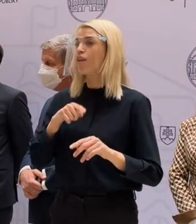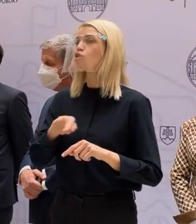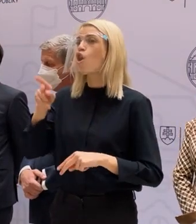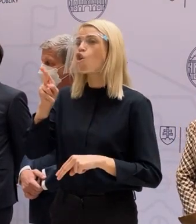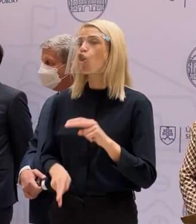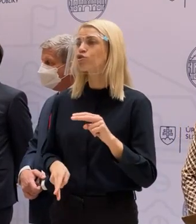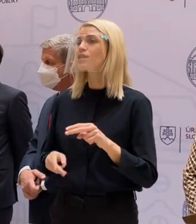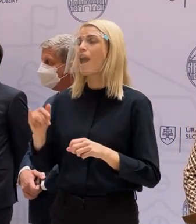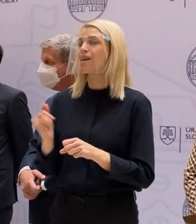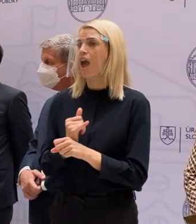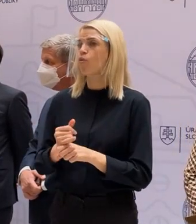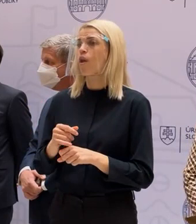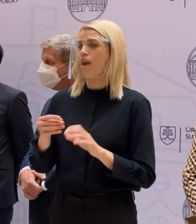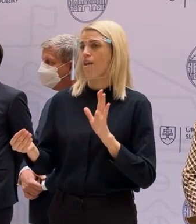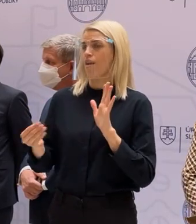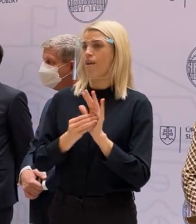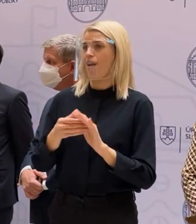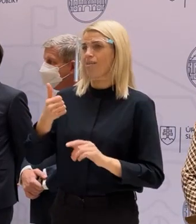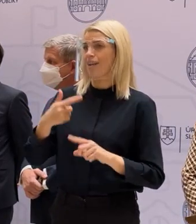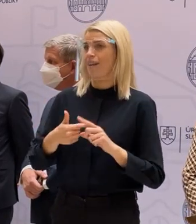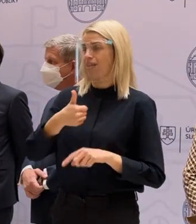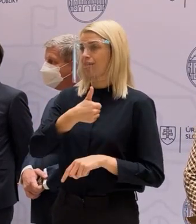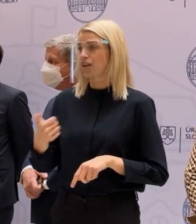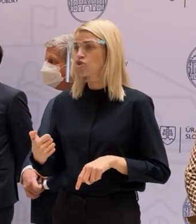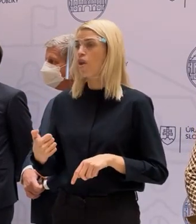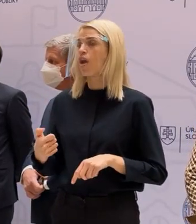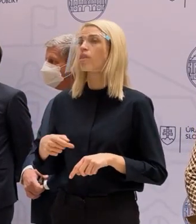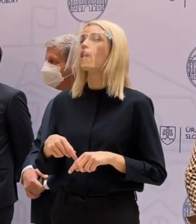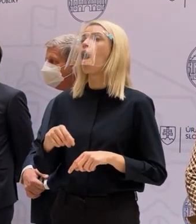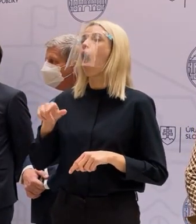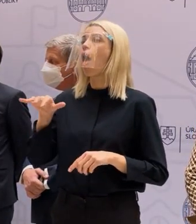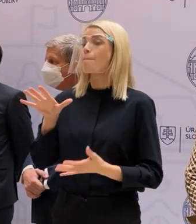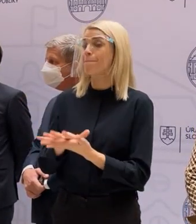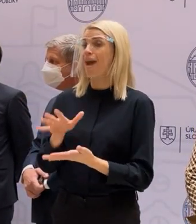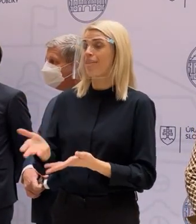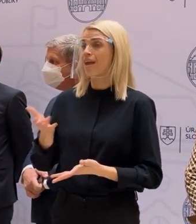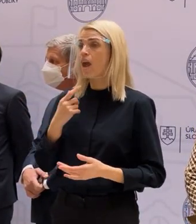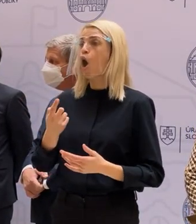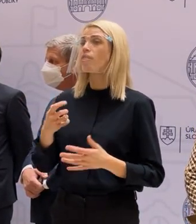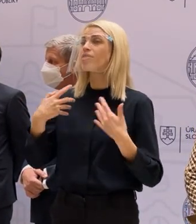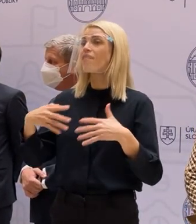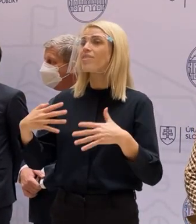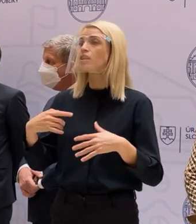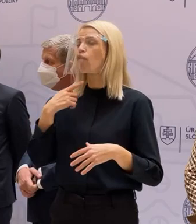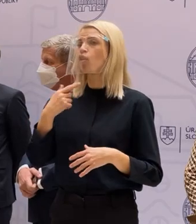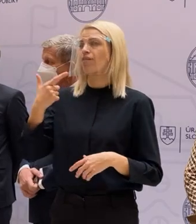bude jednorazov. V tom materiáli je to ale dvakrát týždenne od 19. Čiže čo vlastne platí?